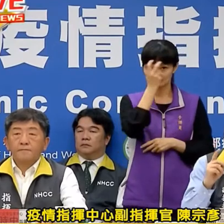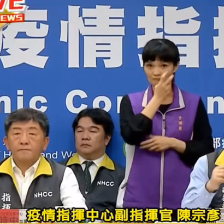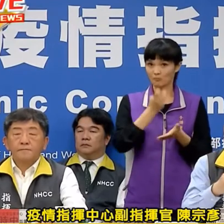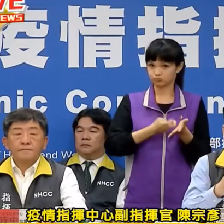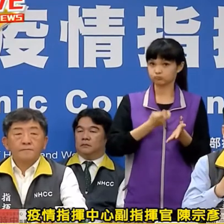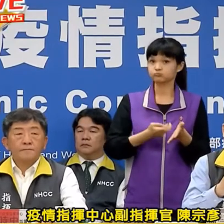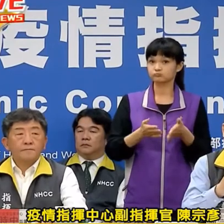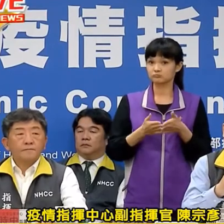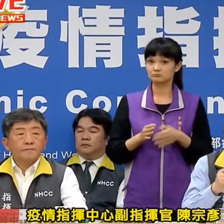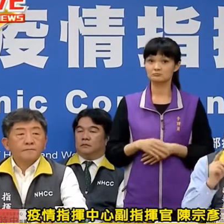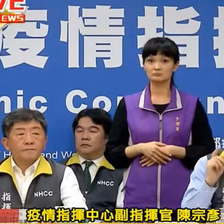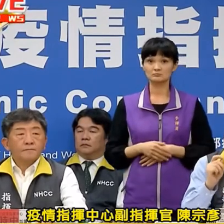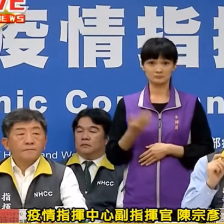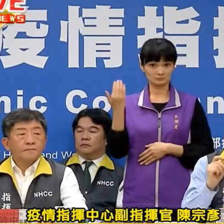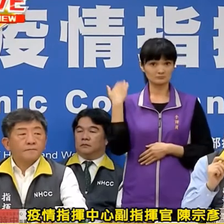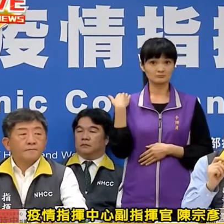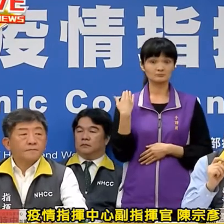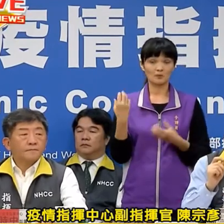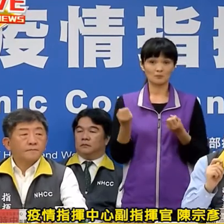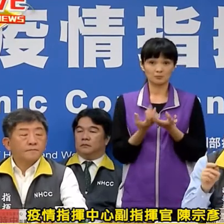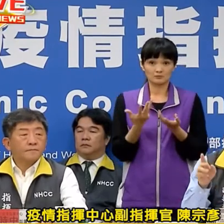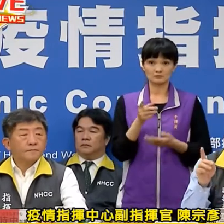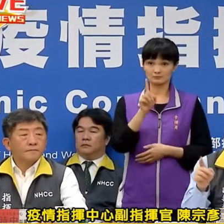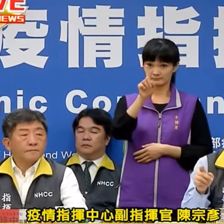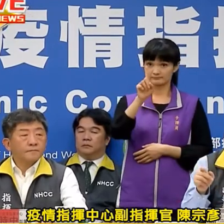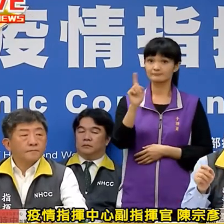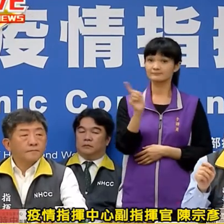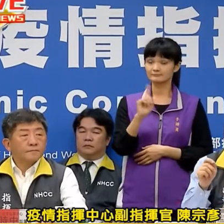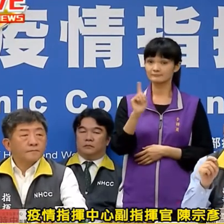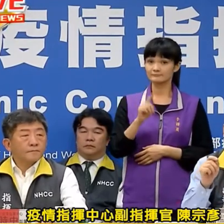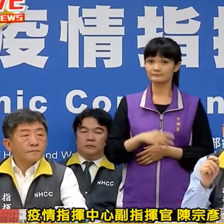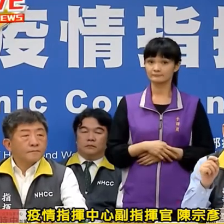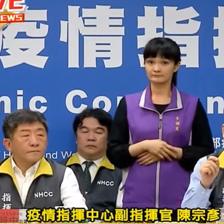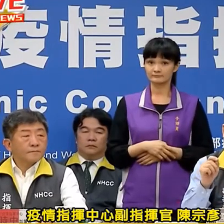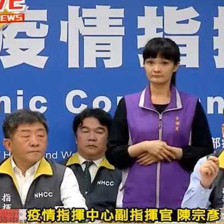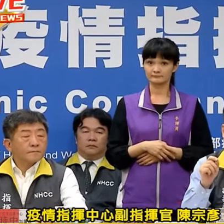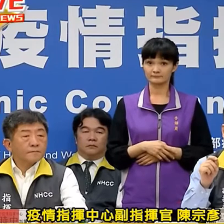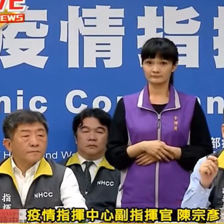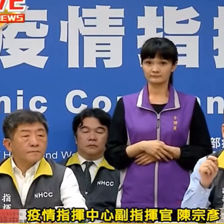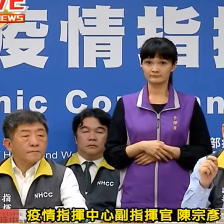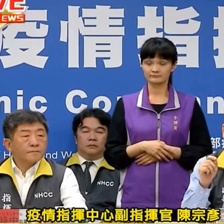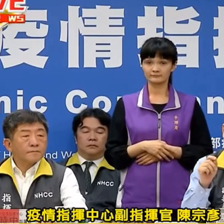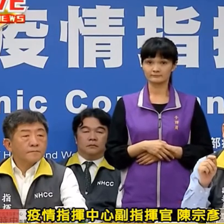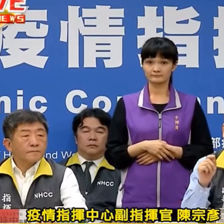我用一个案例来讲，然后曾经有一个案例，其实他离开